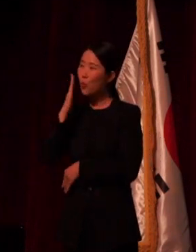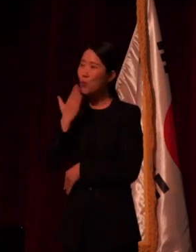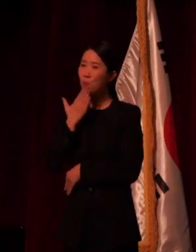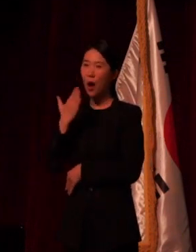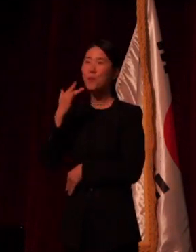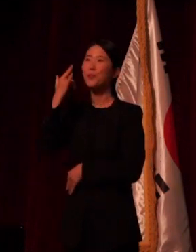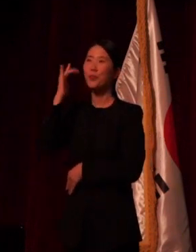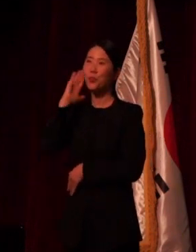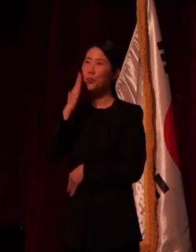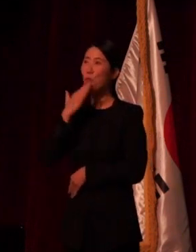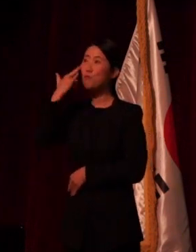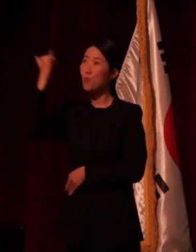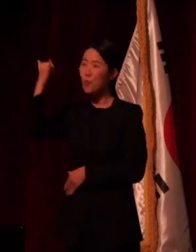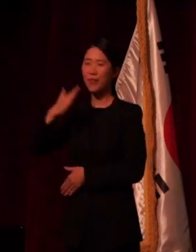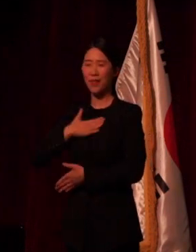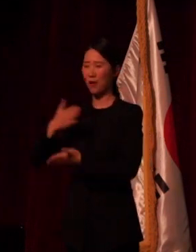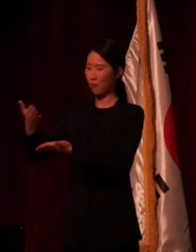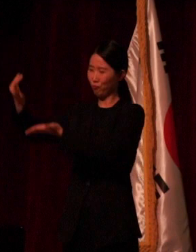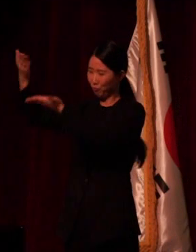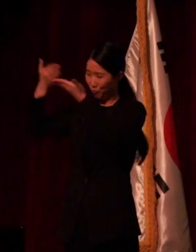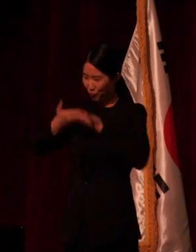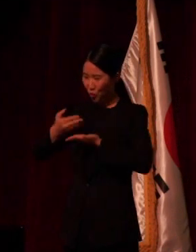유산입니다.